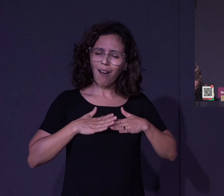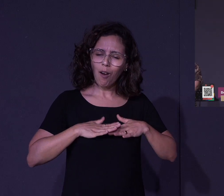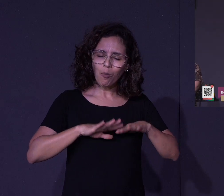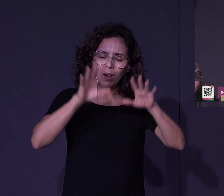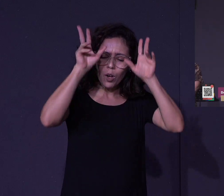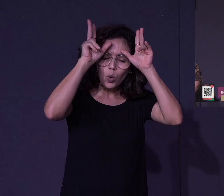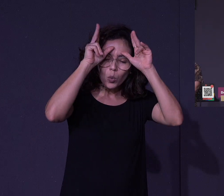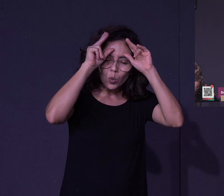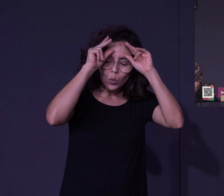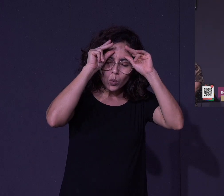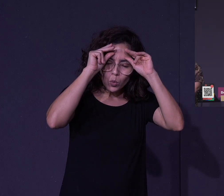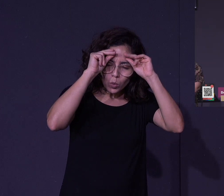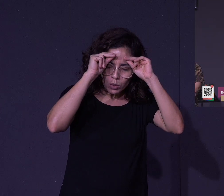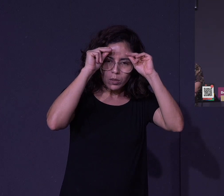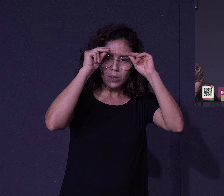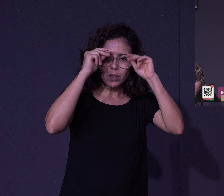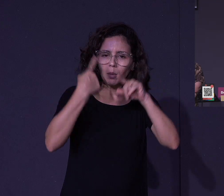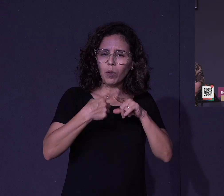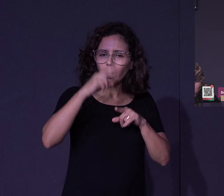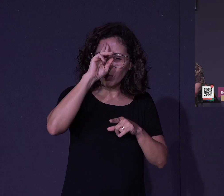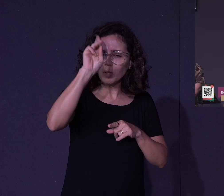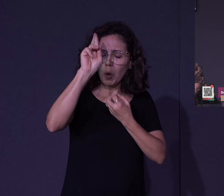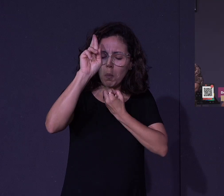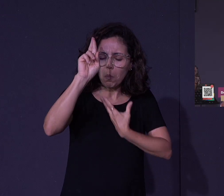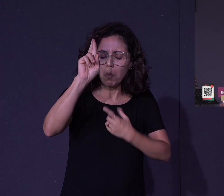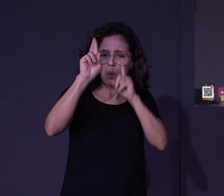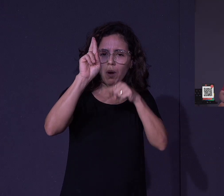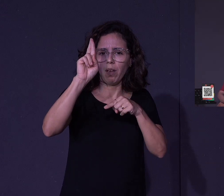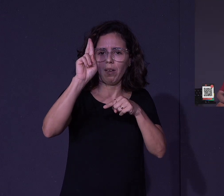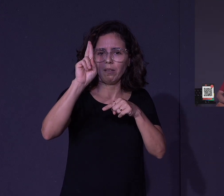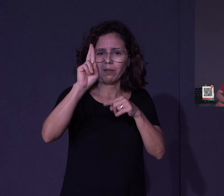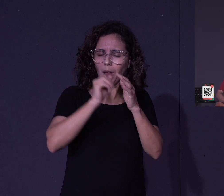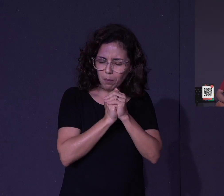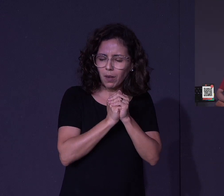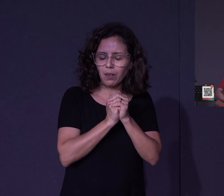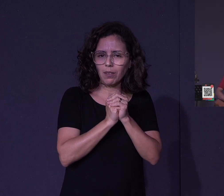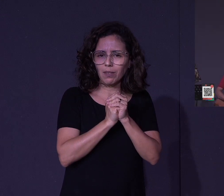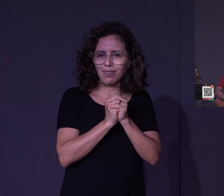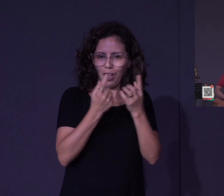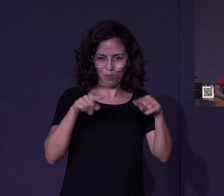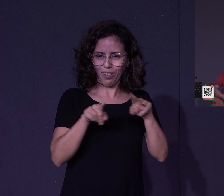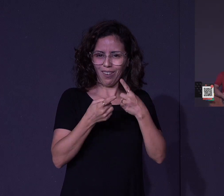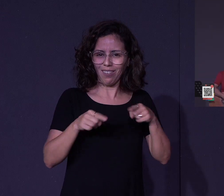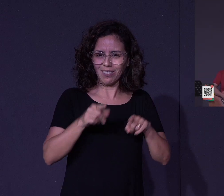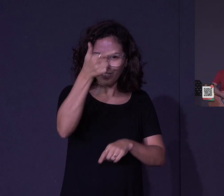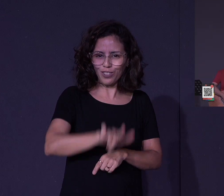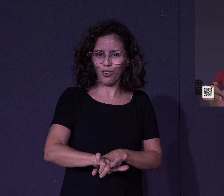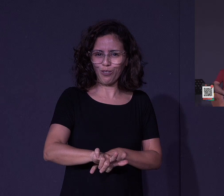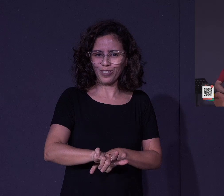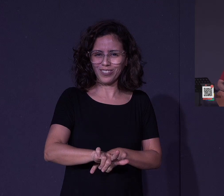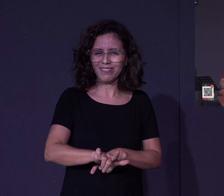bondade do Senhor. Amém? Diga isso. Em nome de Jesus, diga.